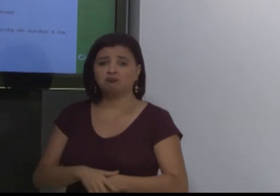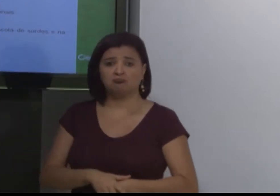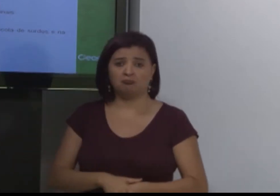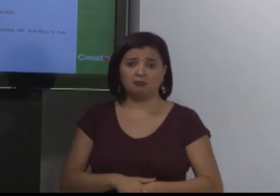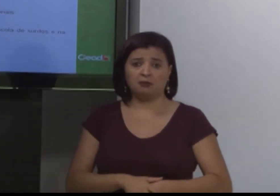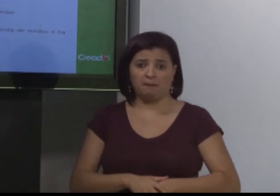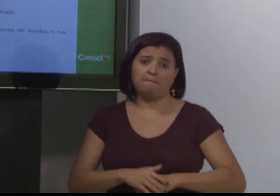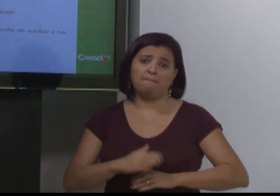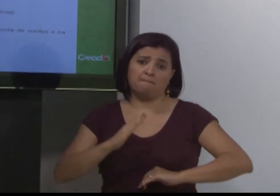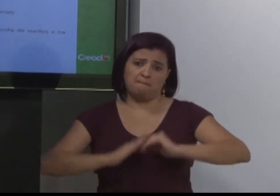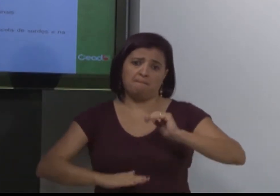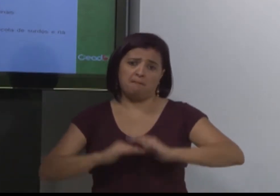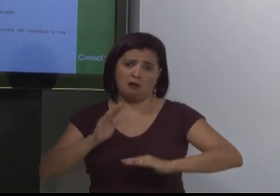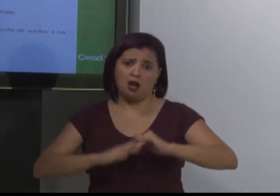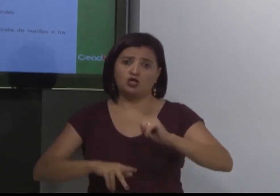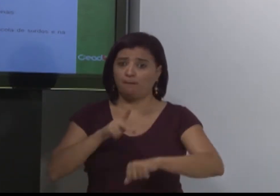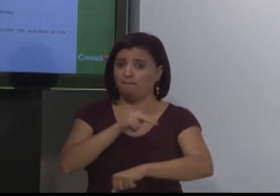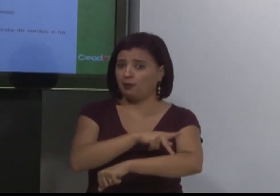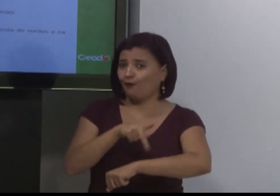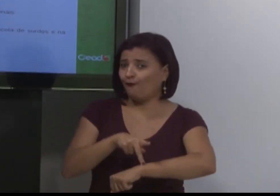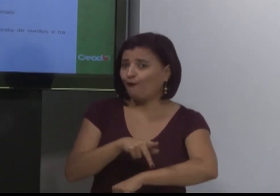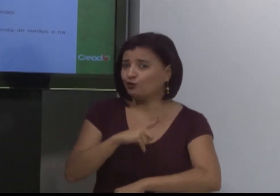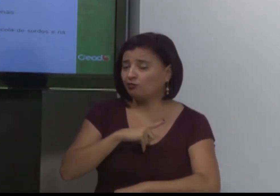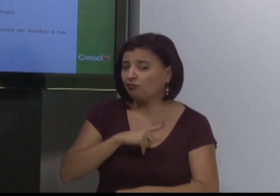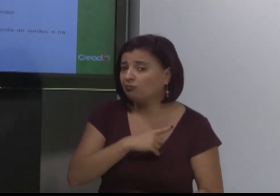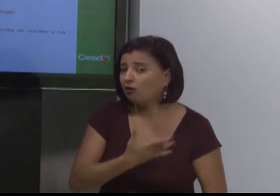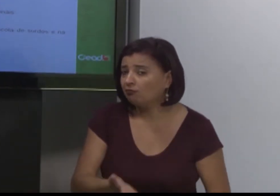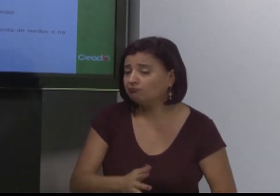E quanto às práticas pedagógicas? Existem?